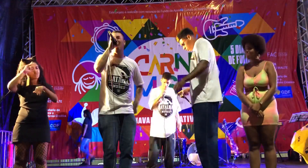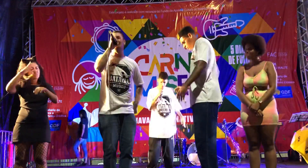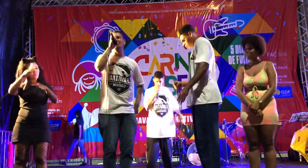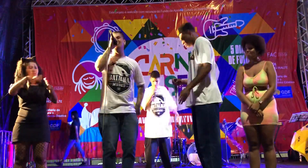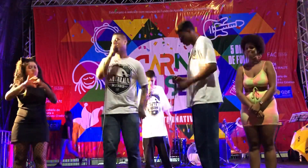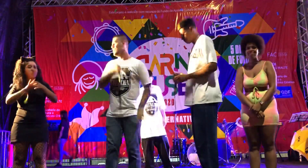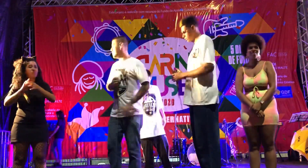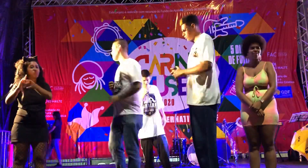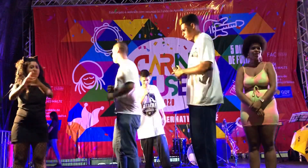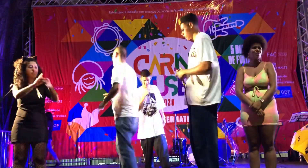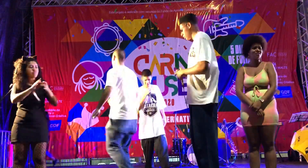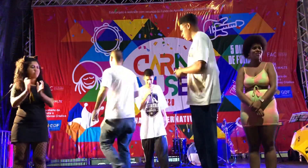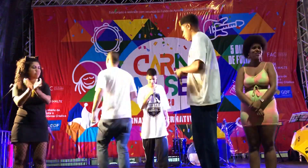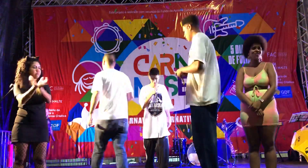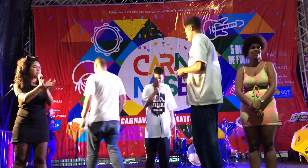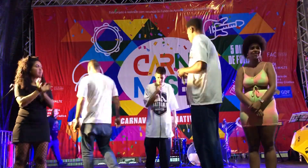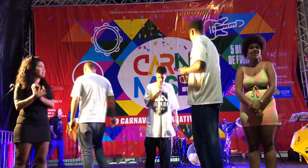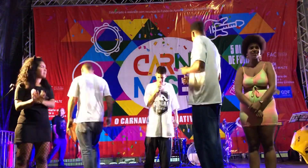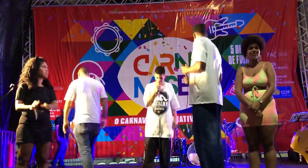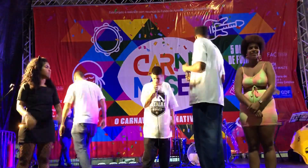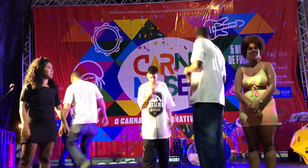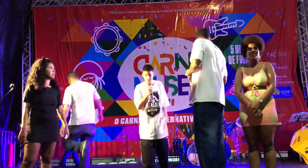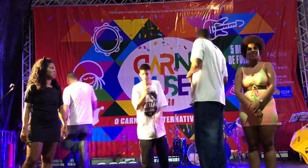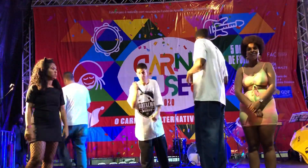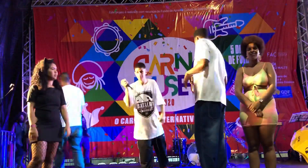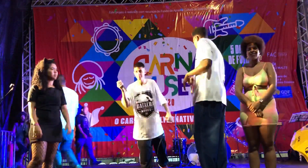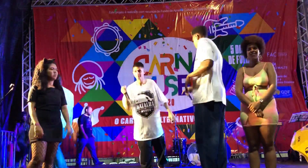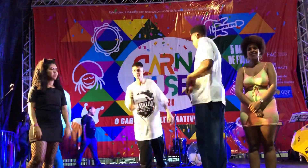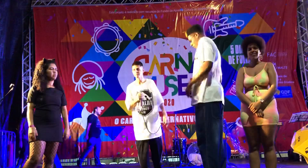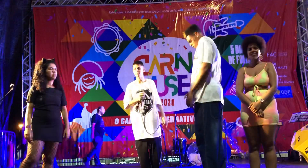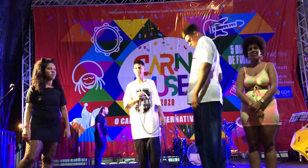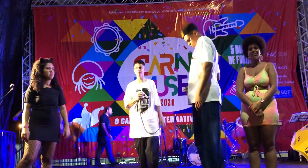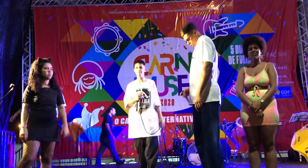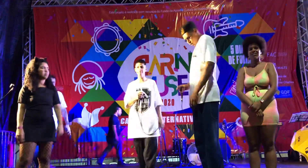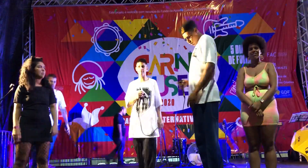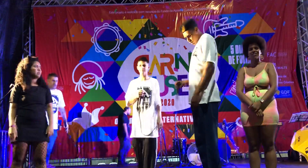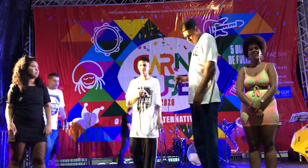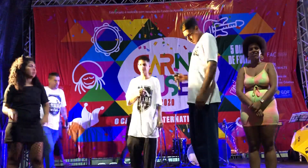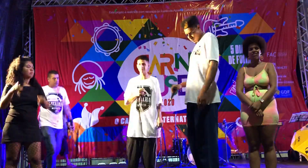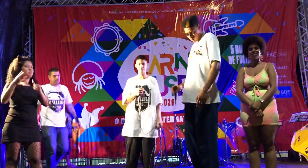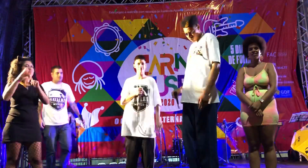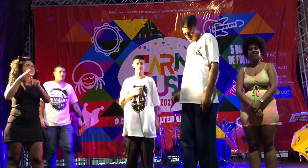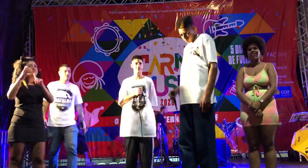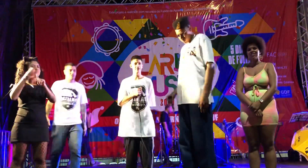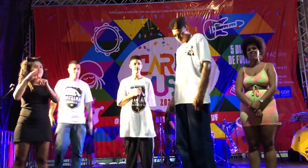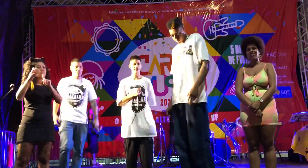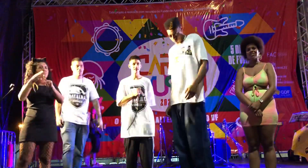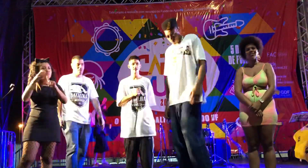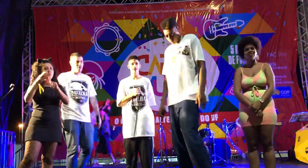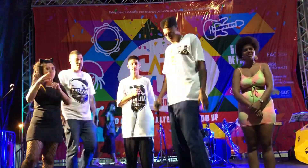coletividade. Respeita o Luiz!